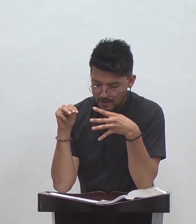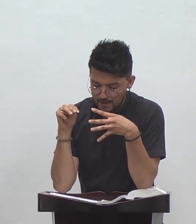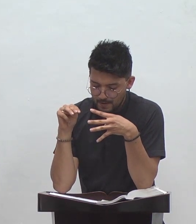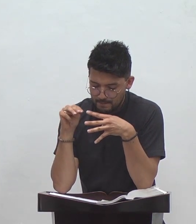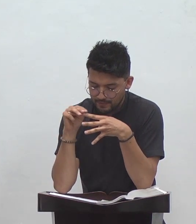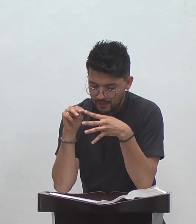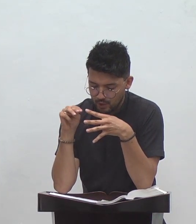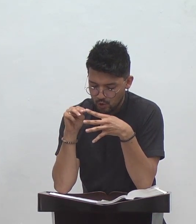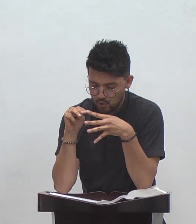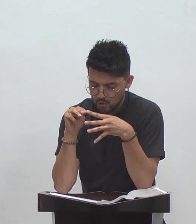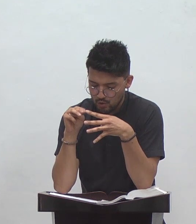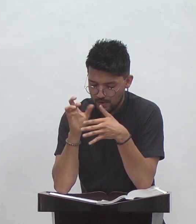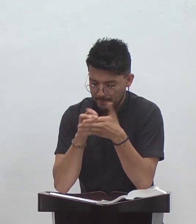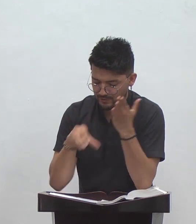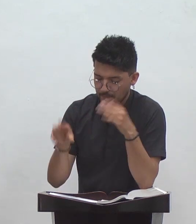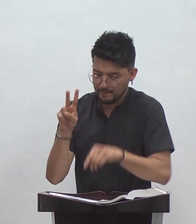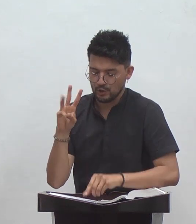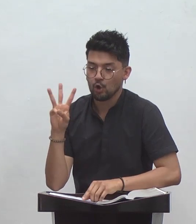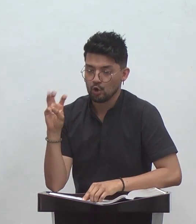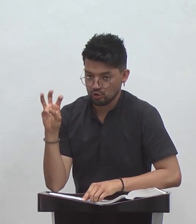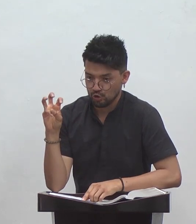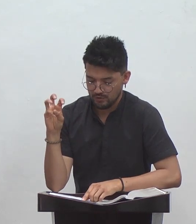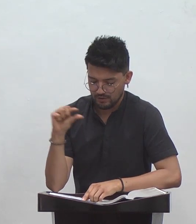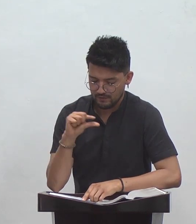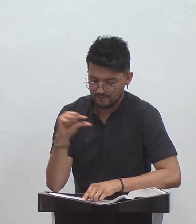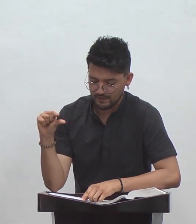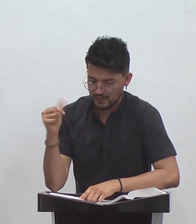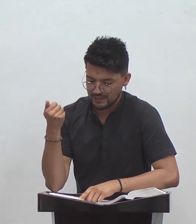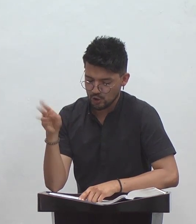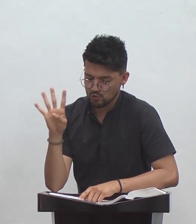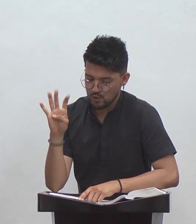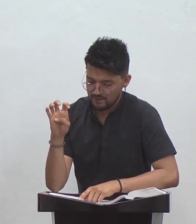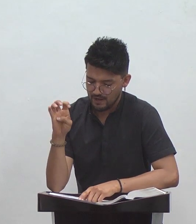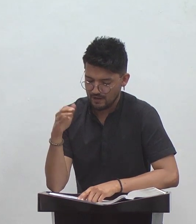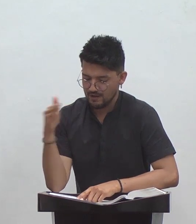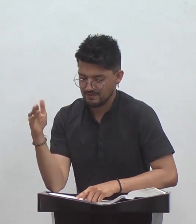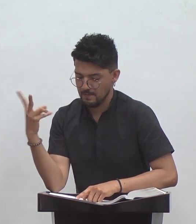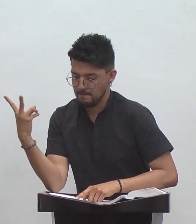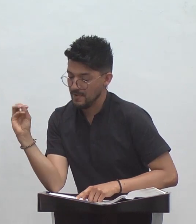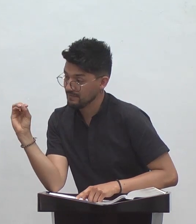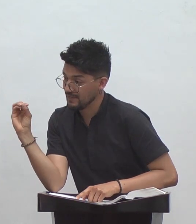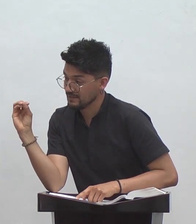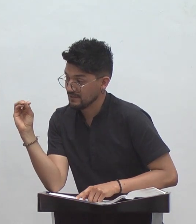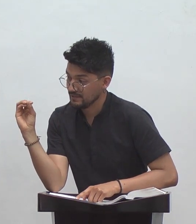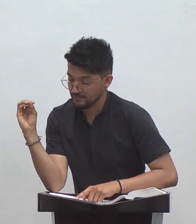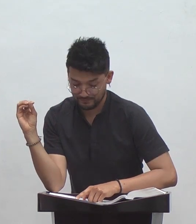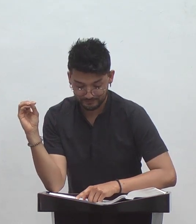busquemos Mateo, capítulo 28, versículo 19 y 20.